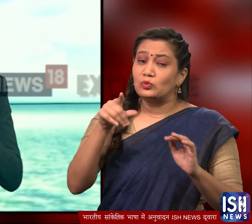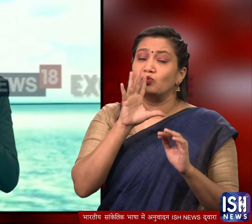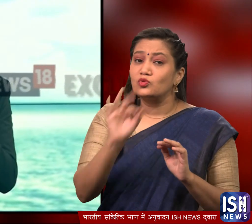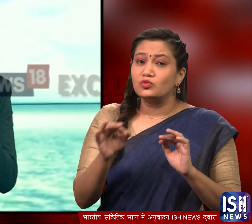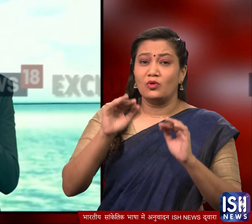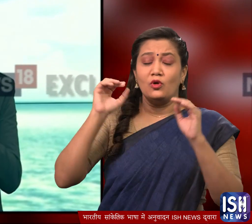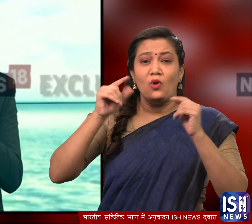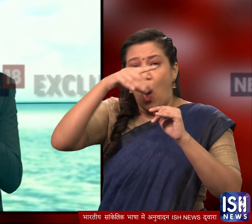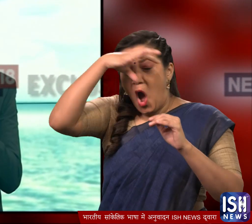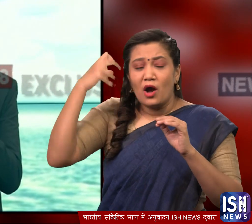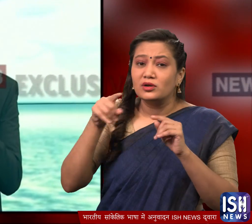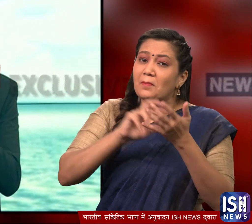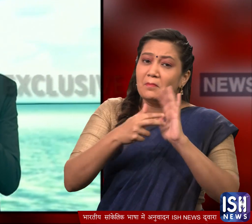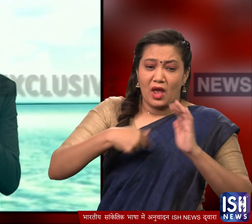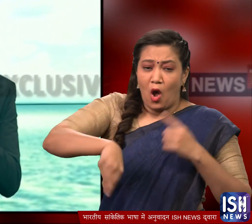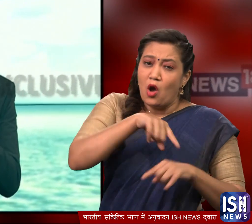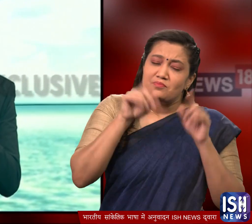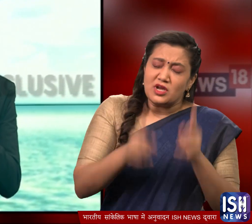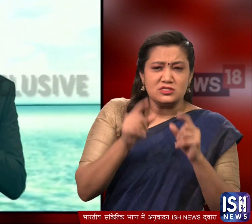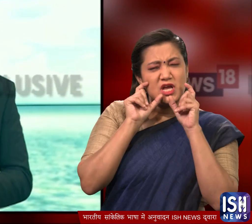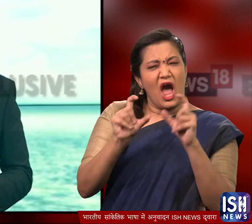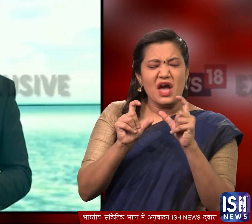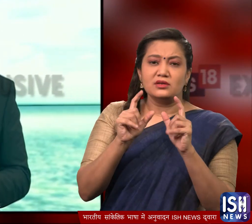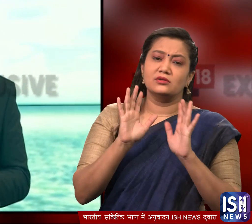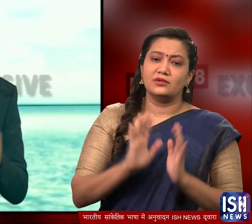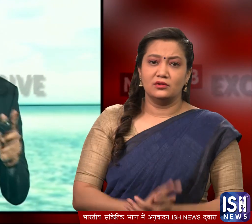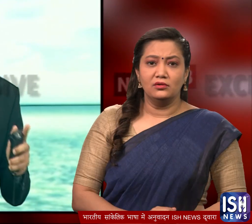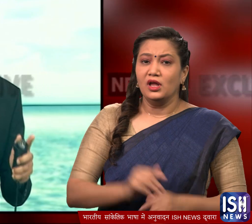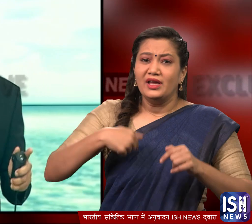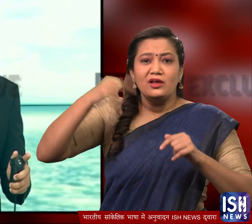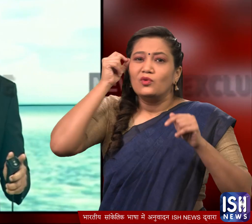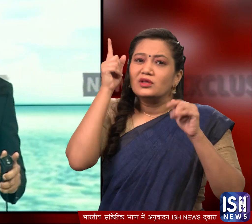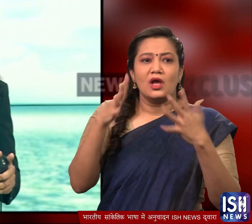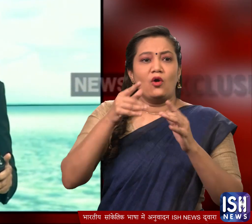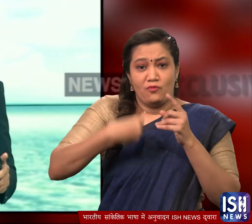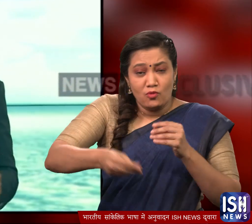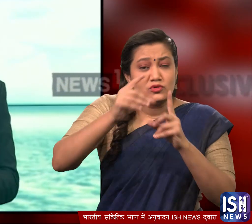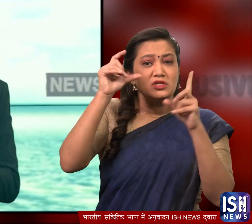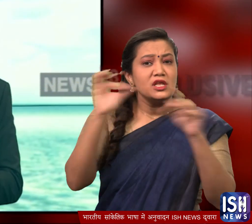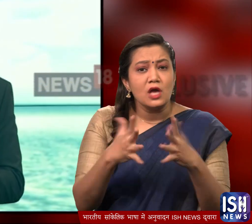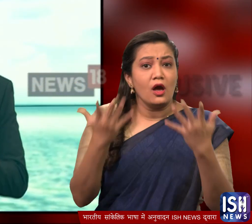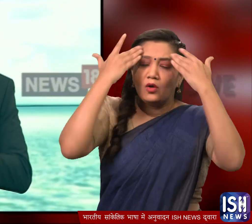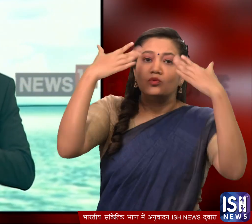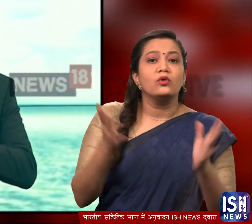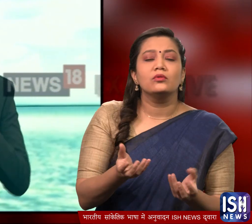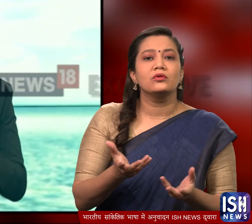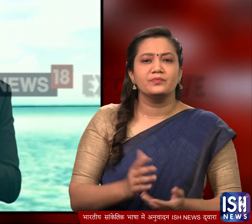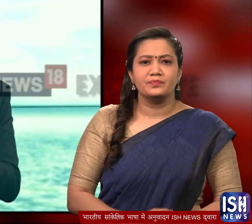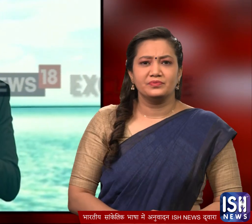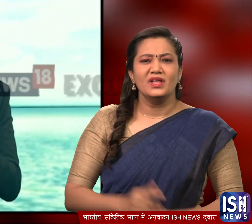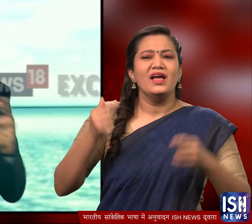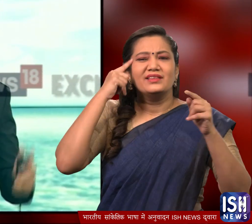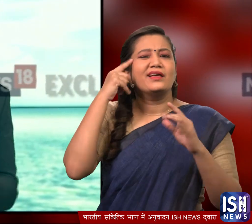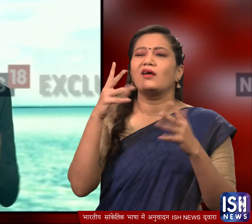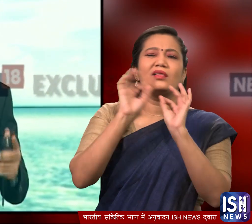हम लोगों के लिए संकट की लाल बत्ती जलाने के लिए काफी है। अभी हम लोगों को खतरे का अंदाजा नहीं है, क्योंकि हम मुसीबतों